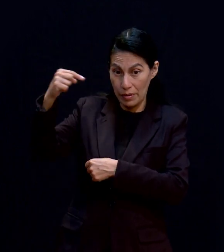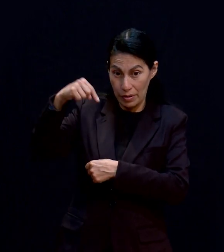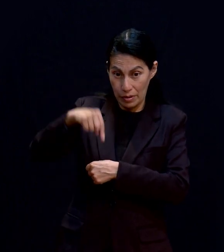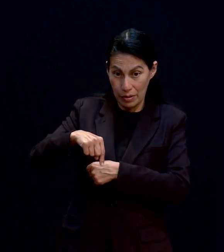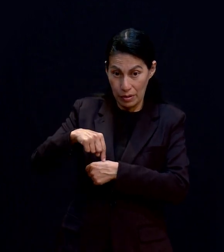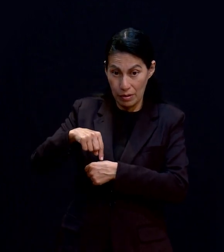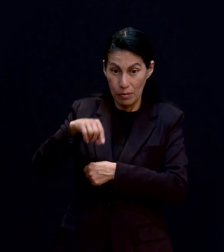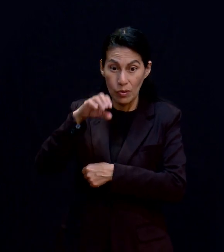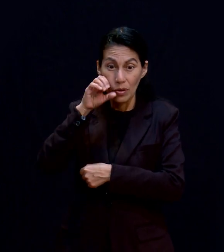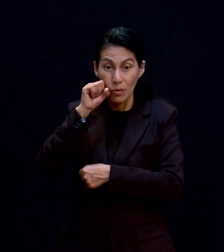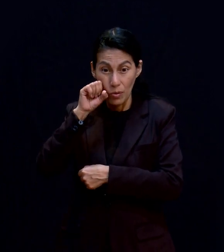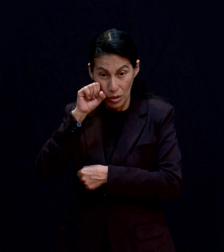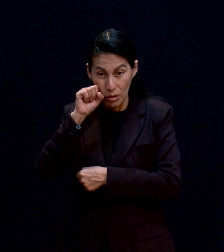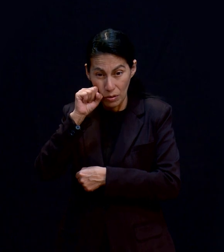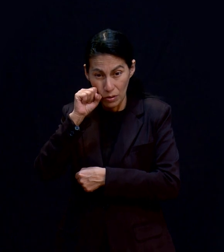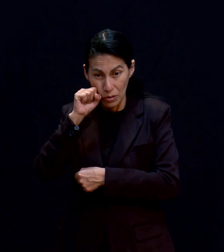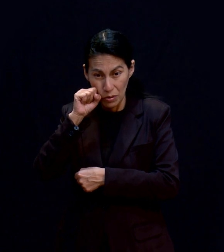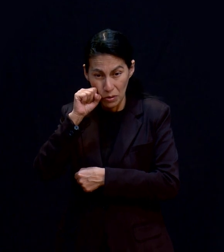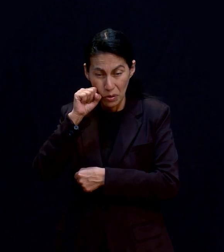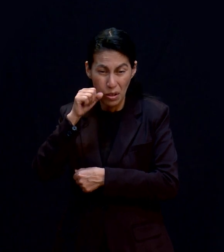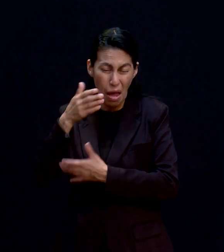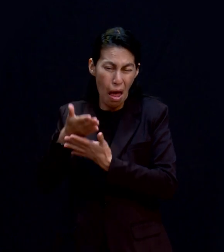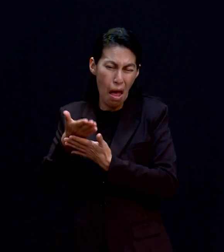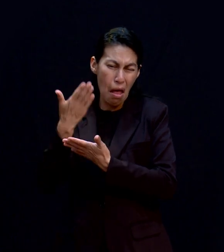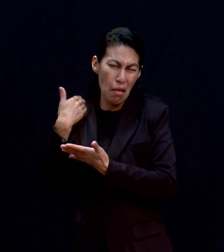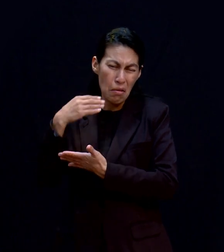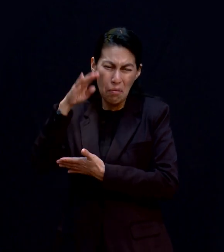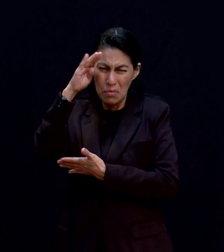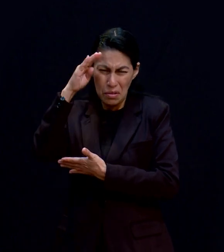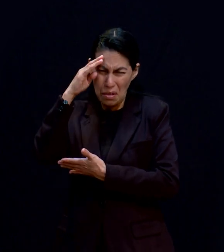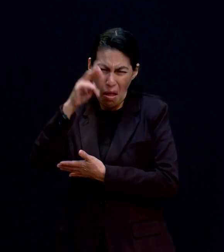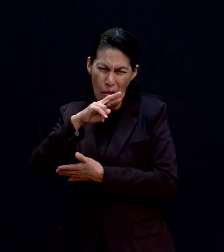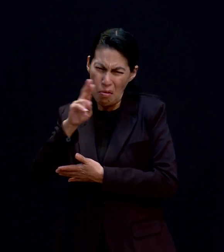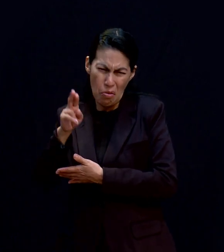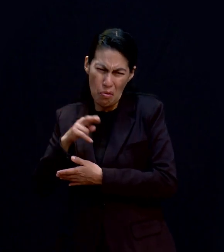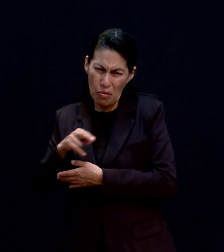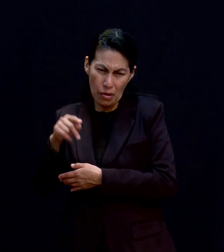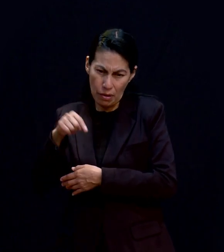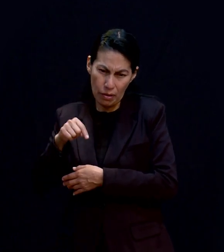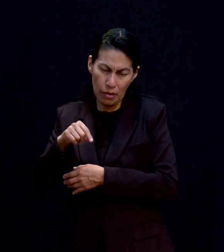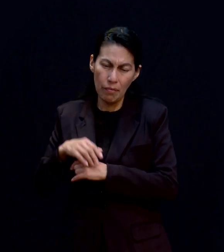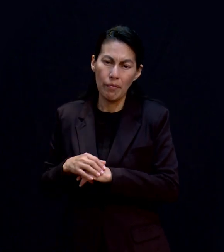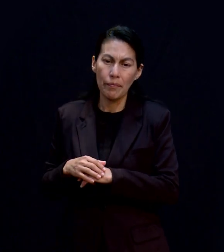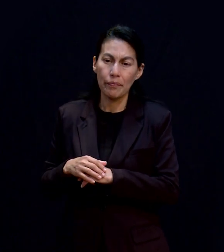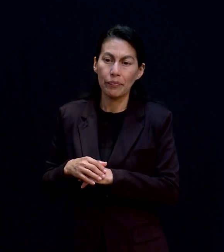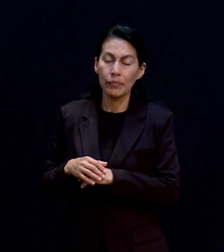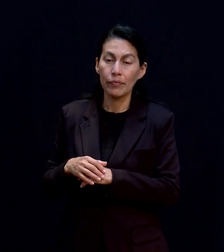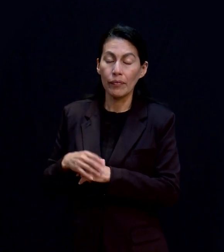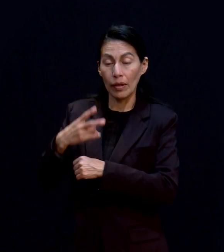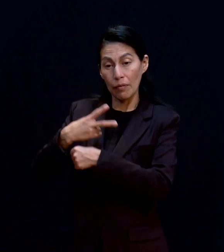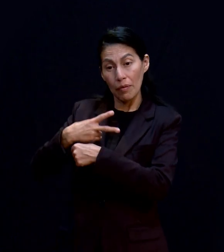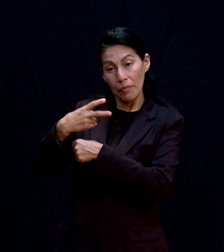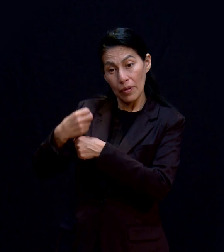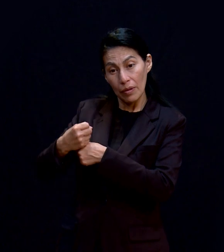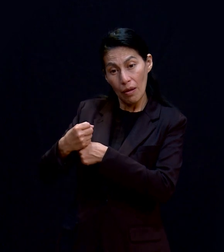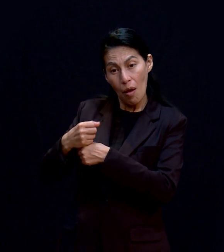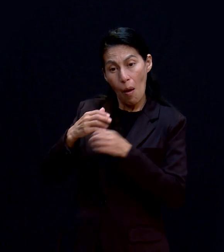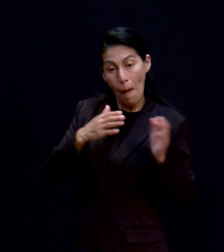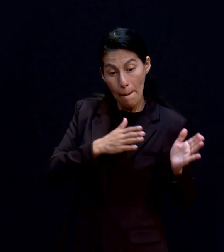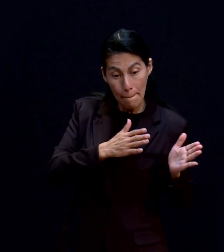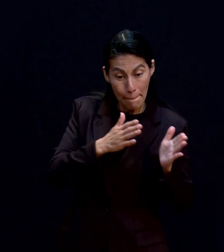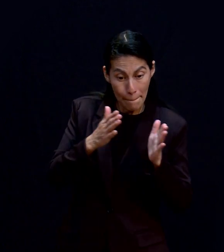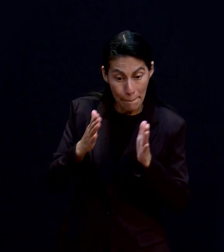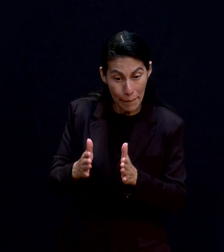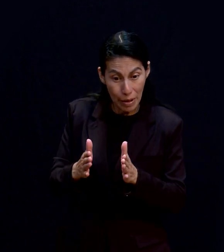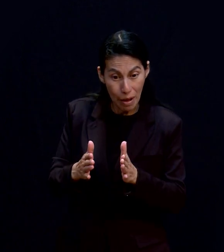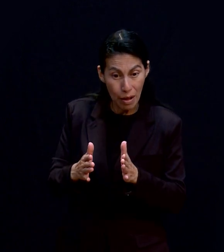venir a montemorelos lugar que por cierto pensé que nunca iba a venir y me invitan a un plan